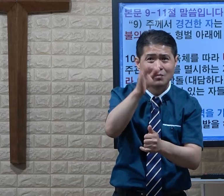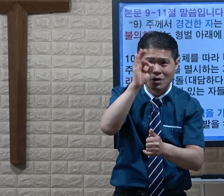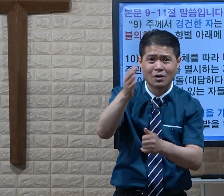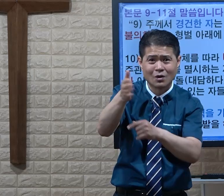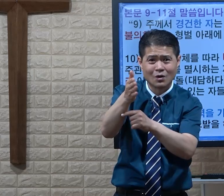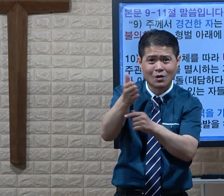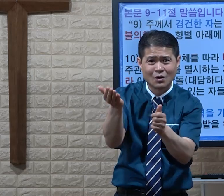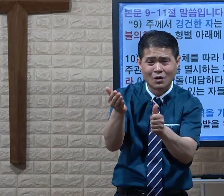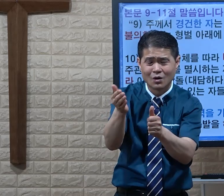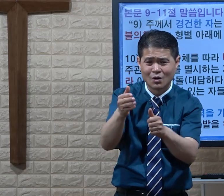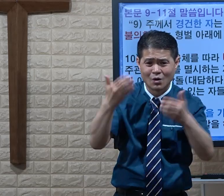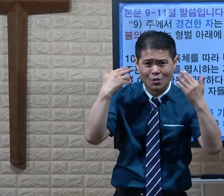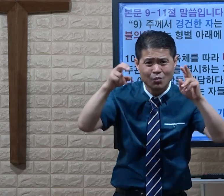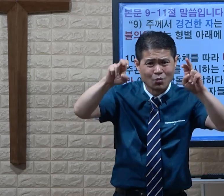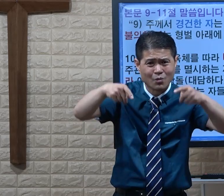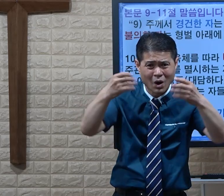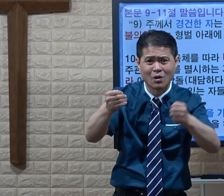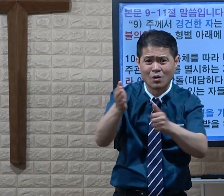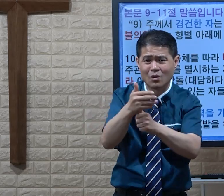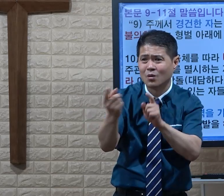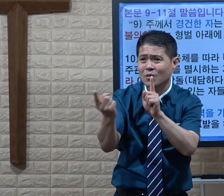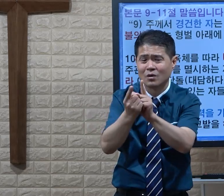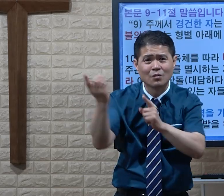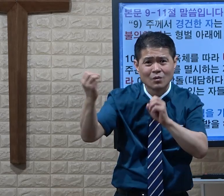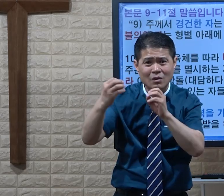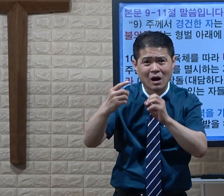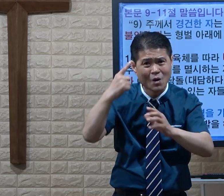정말 물고기를 잡는 그런 어부였습니다.